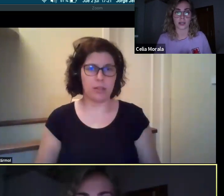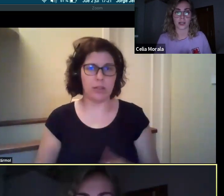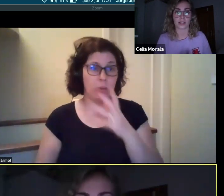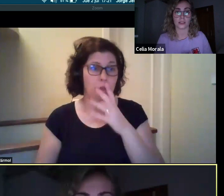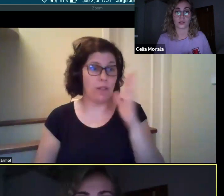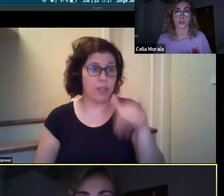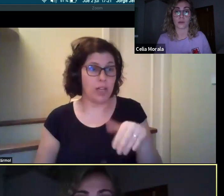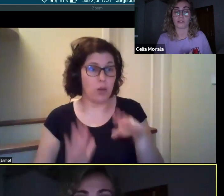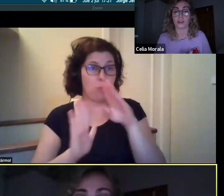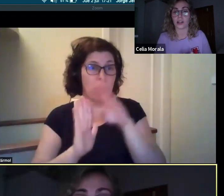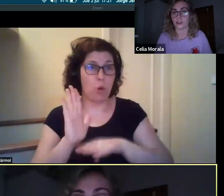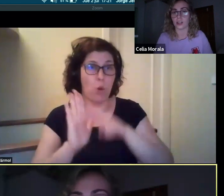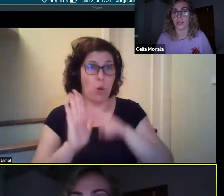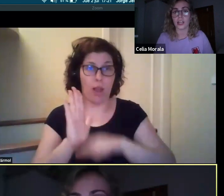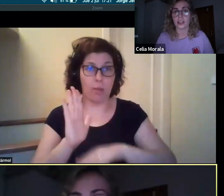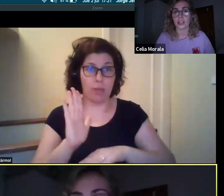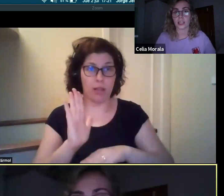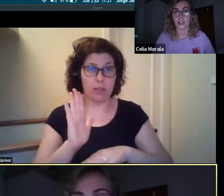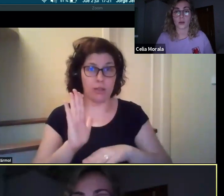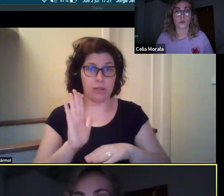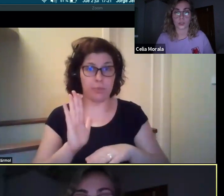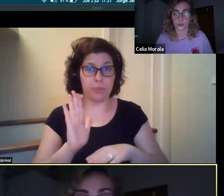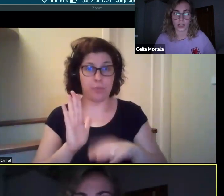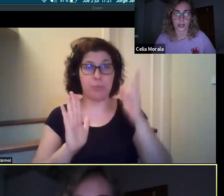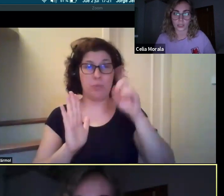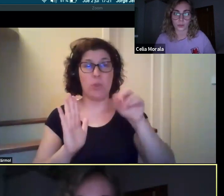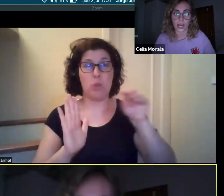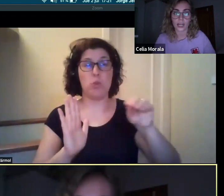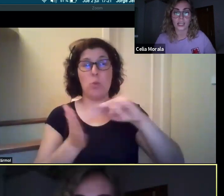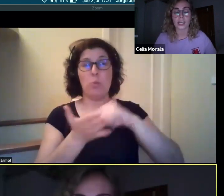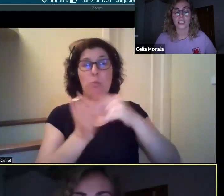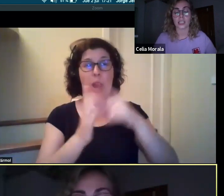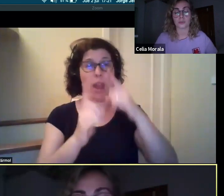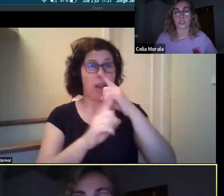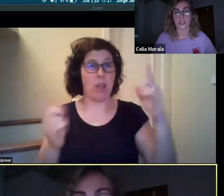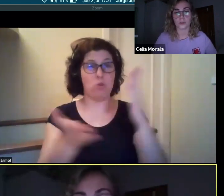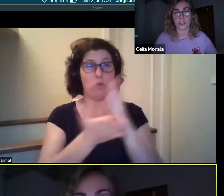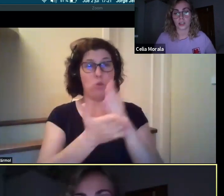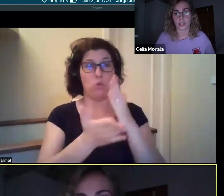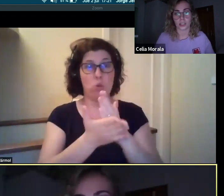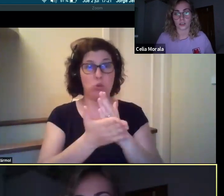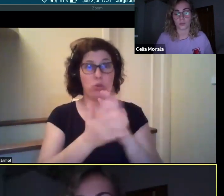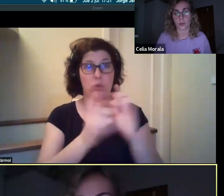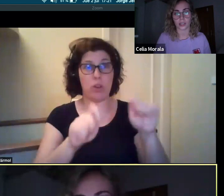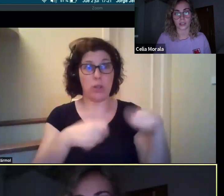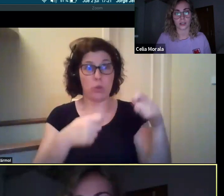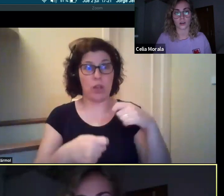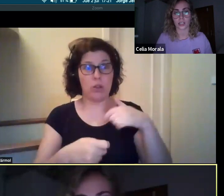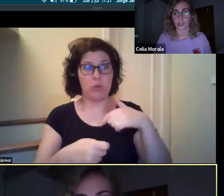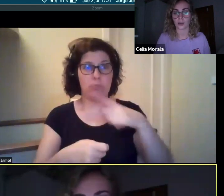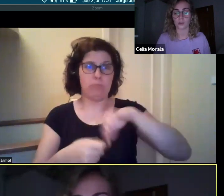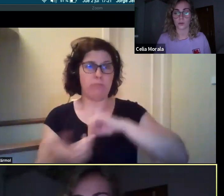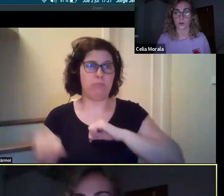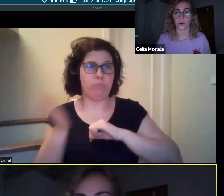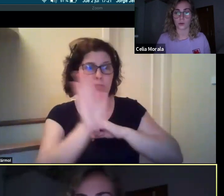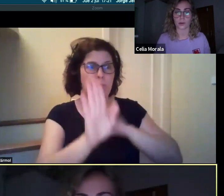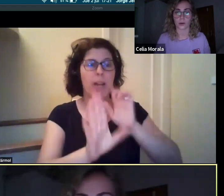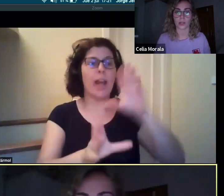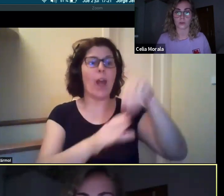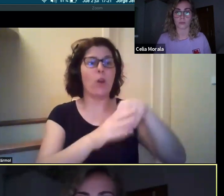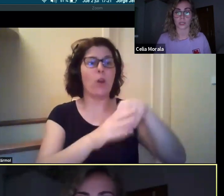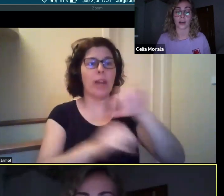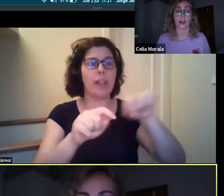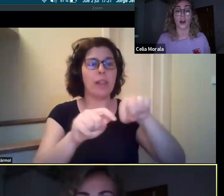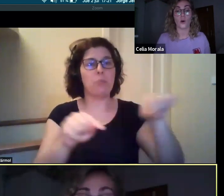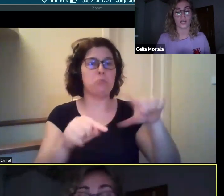a enmarcar dentro de su planificación del curso escolar natural y es positivo que ellos lo puedan organizar como mejor